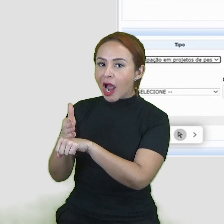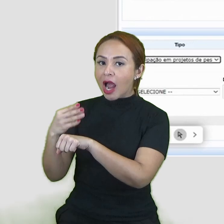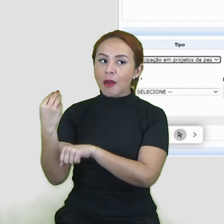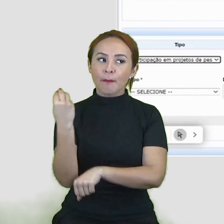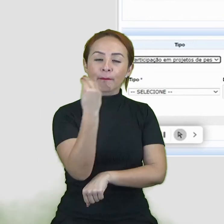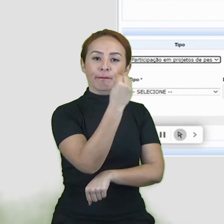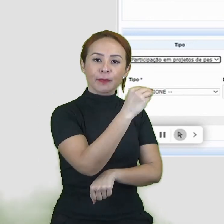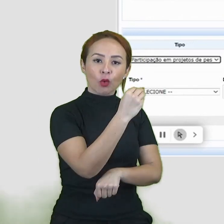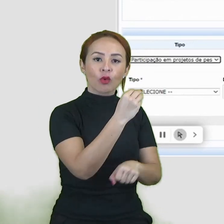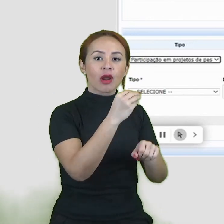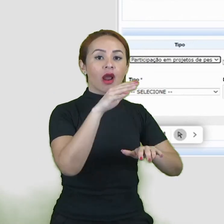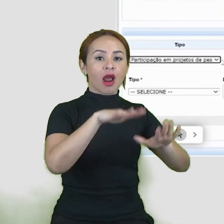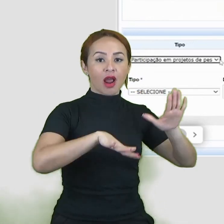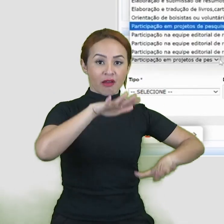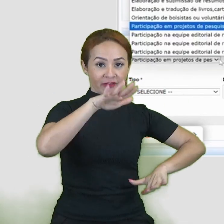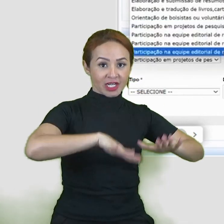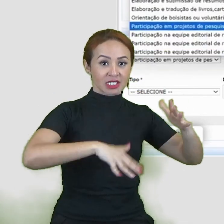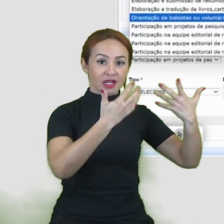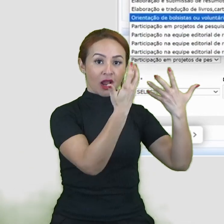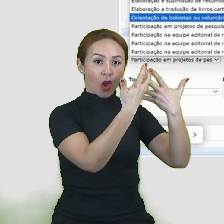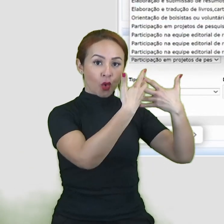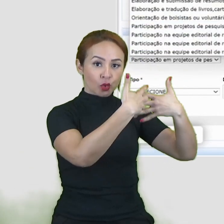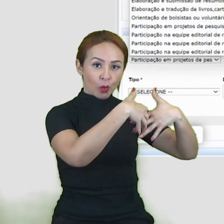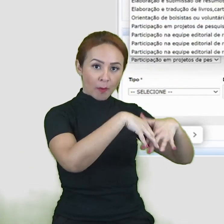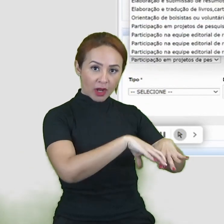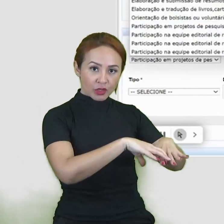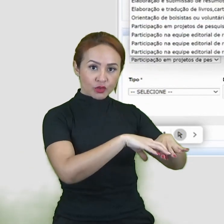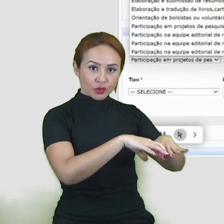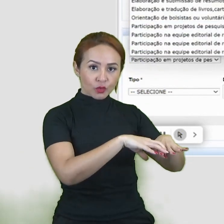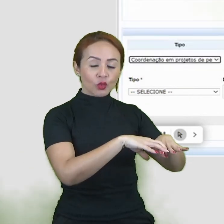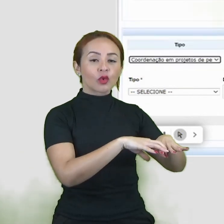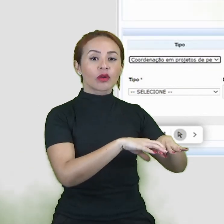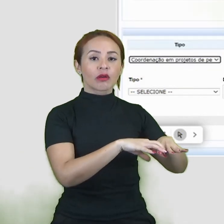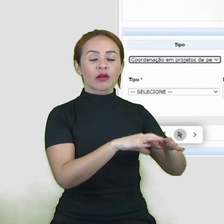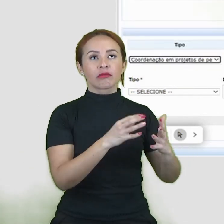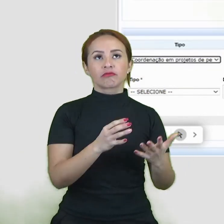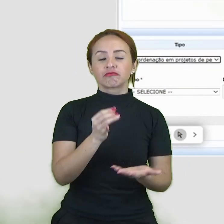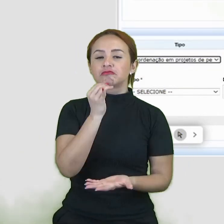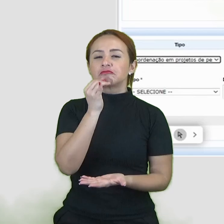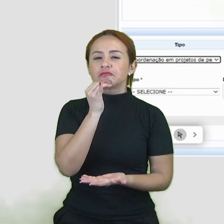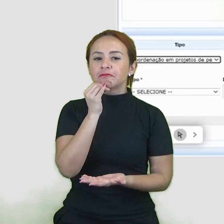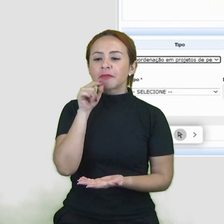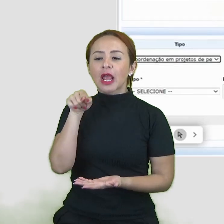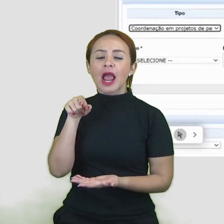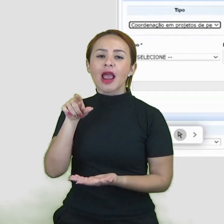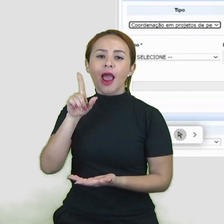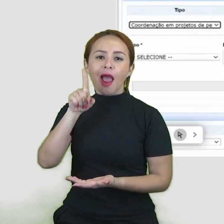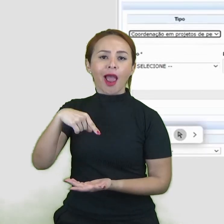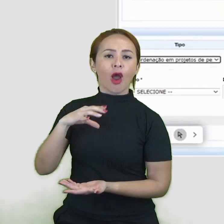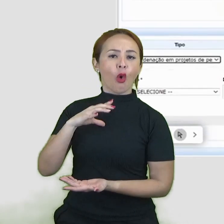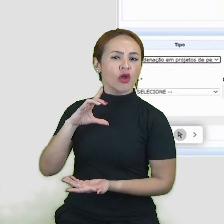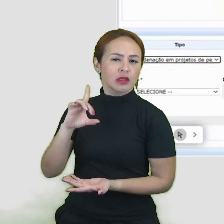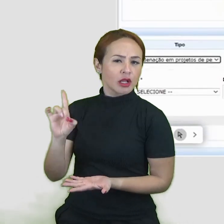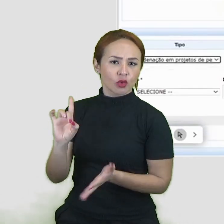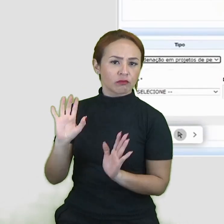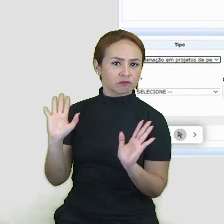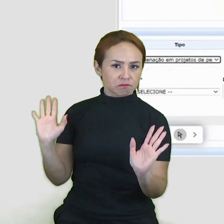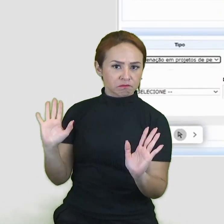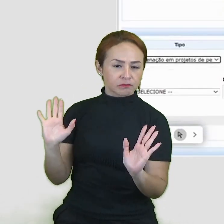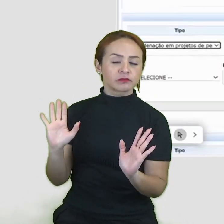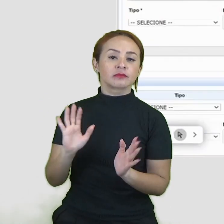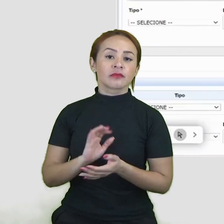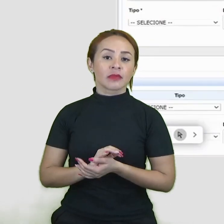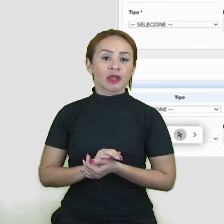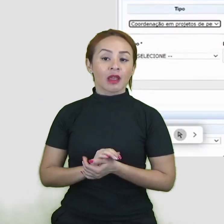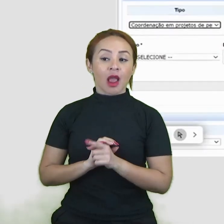automaticamente, né? Ou, enfim, que ele seja coordenador do projeto de pesquisa, né? E aí a gente